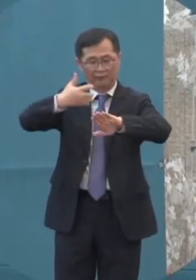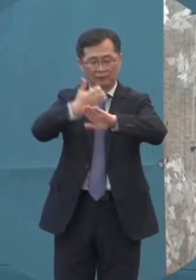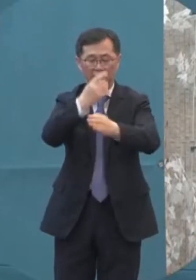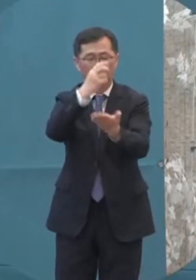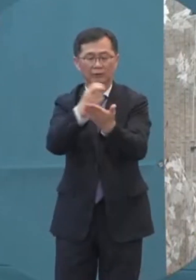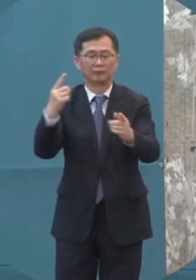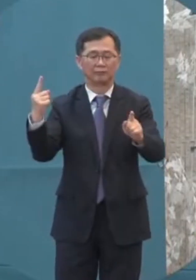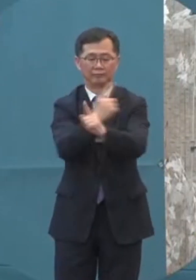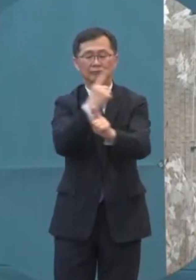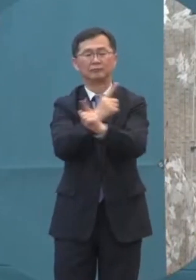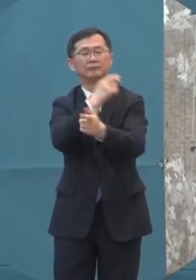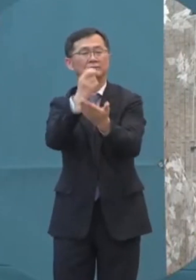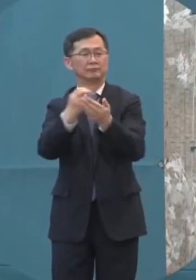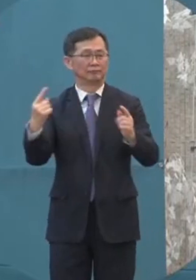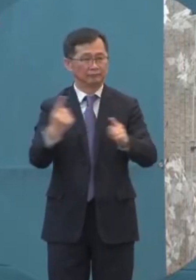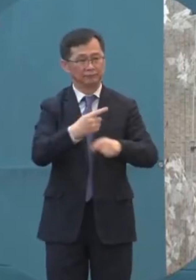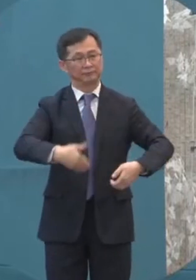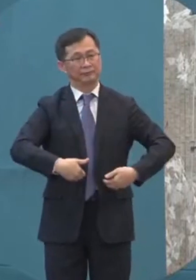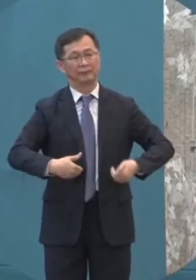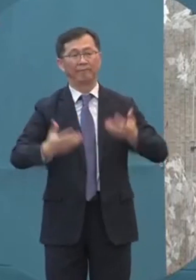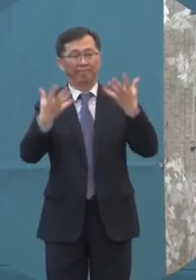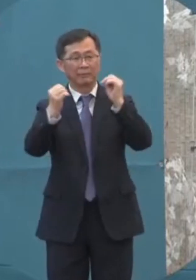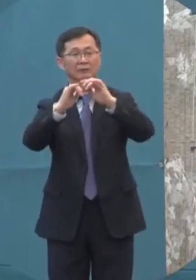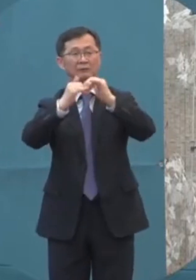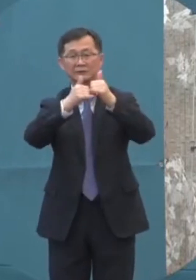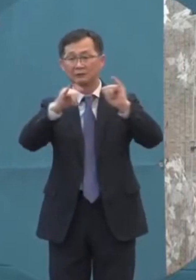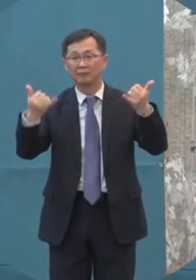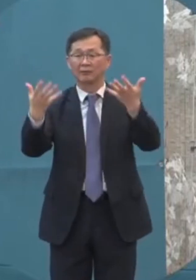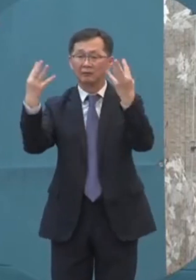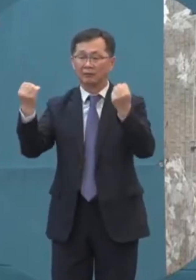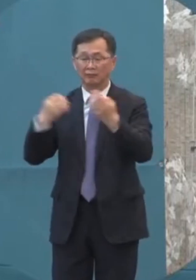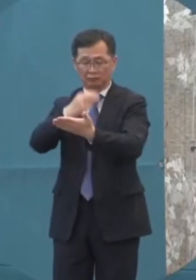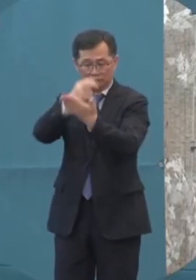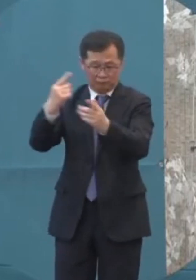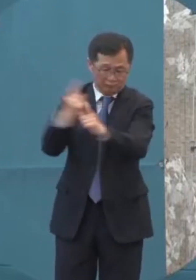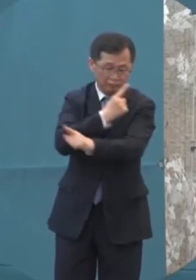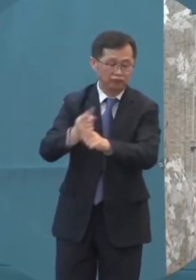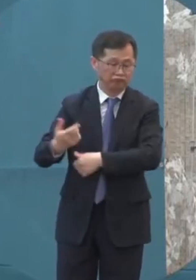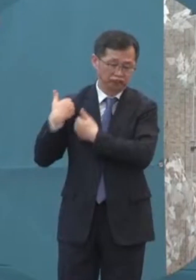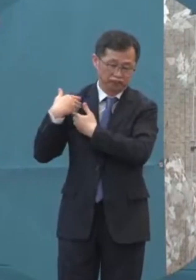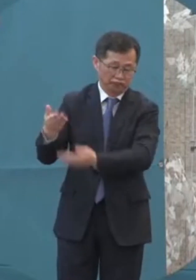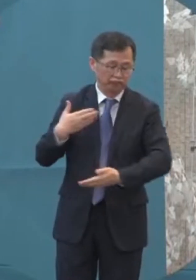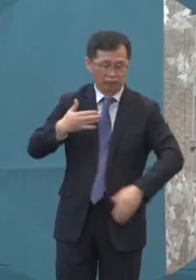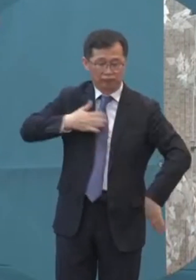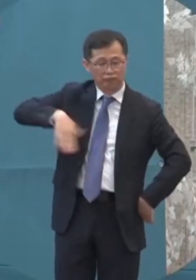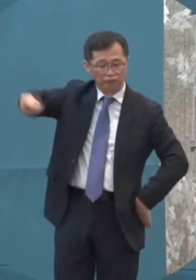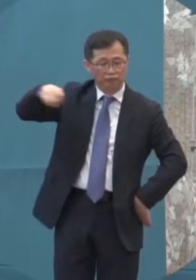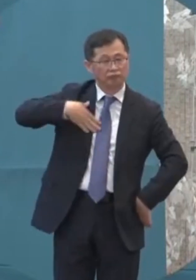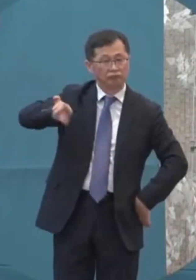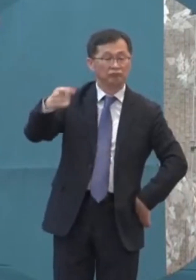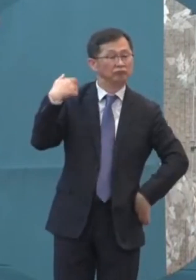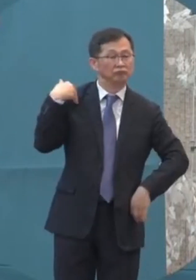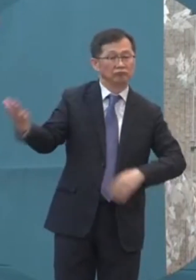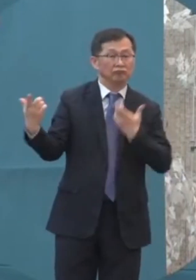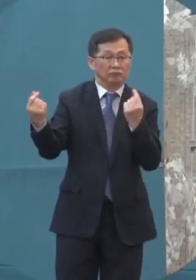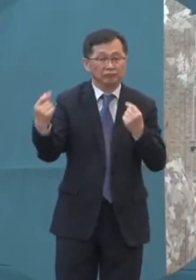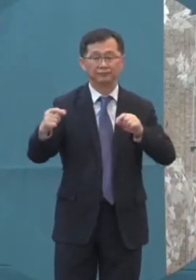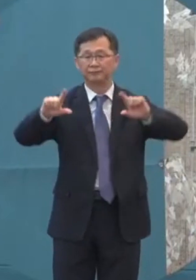많은 국민들은 개헌이 남의 일처럼 생각하시는지 모릅니다. 그러나 그렇지가